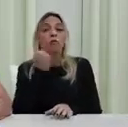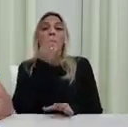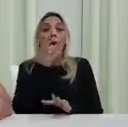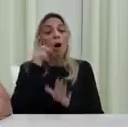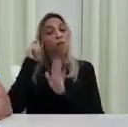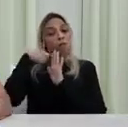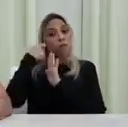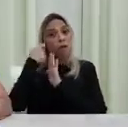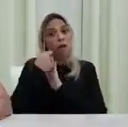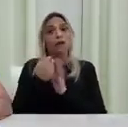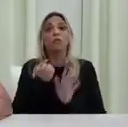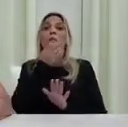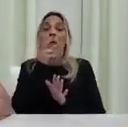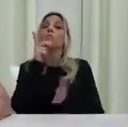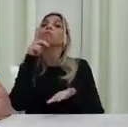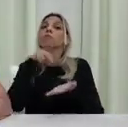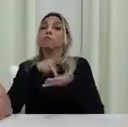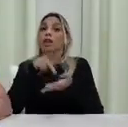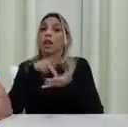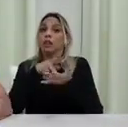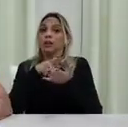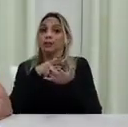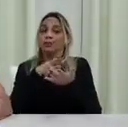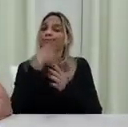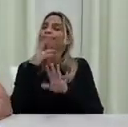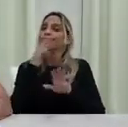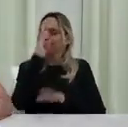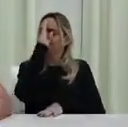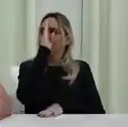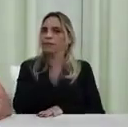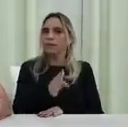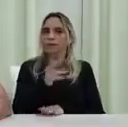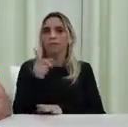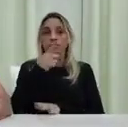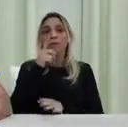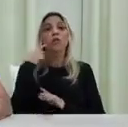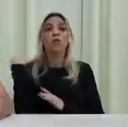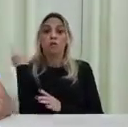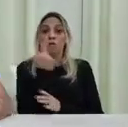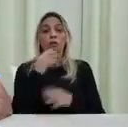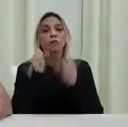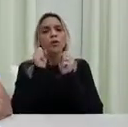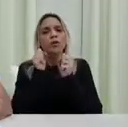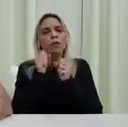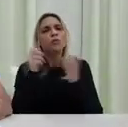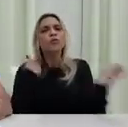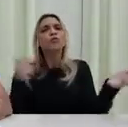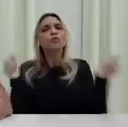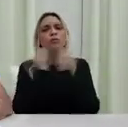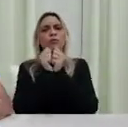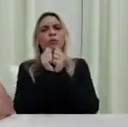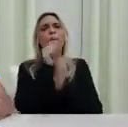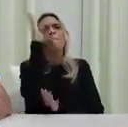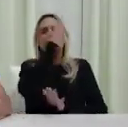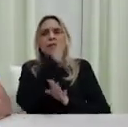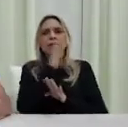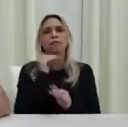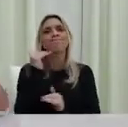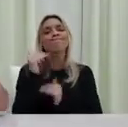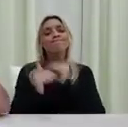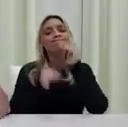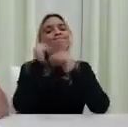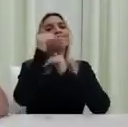vídeos, verdadeiros acima de tudo, que nós podemos juntos, né, botar o Brasil no local que ele merece agindo